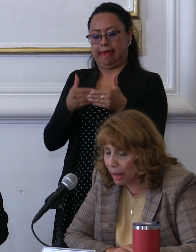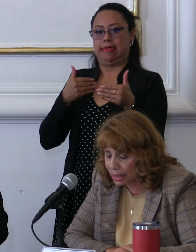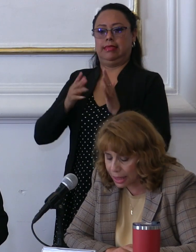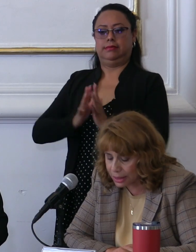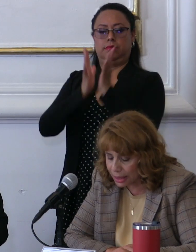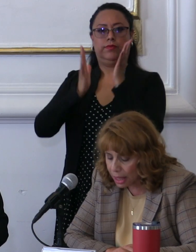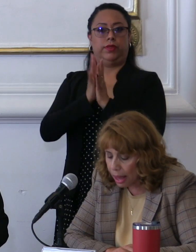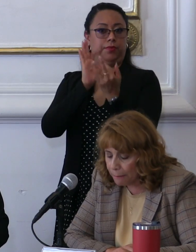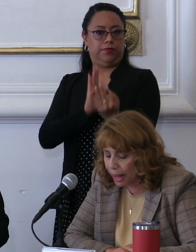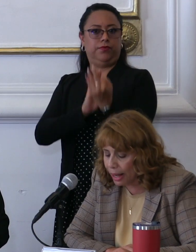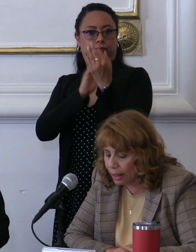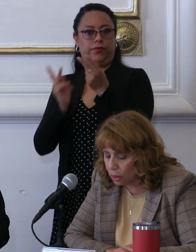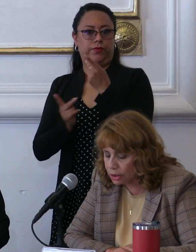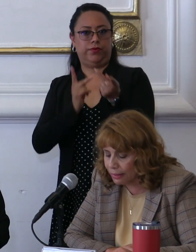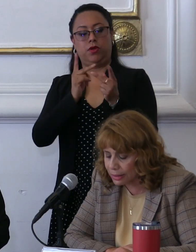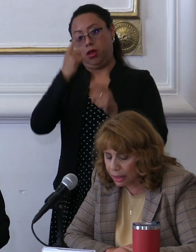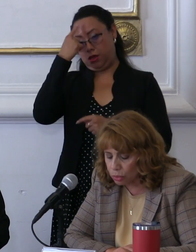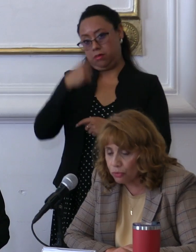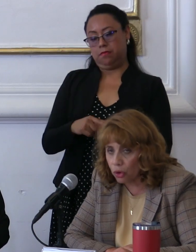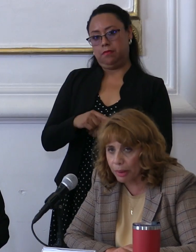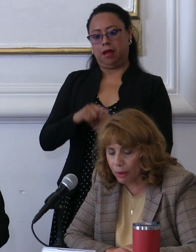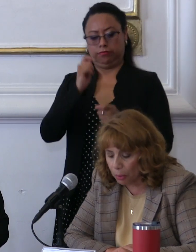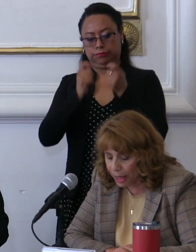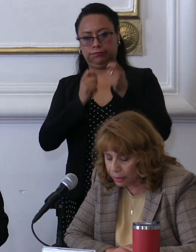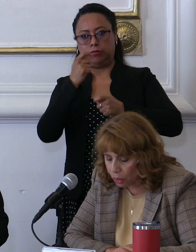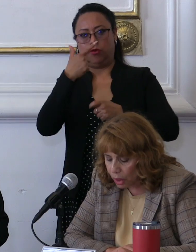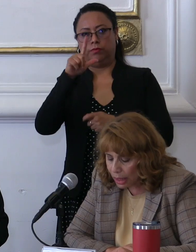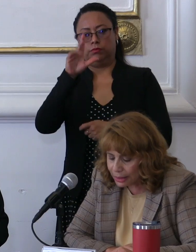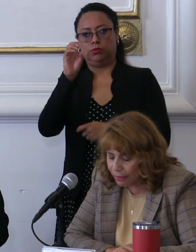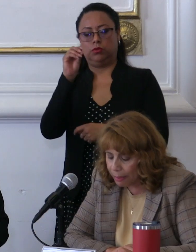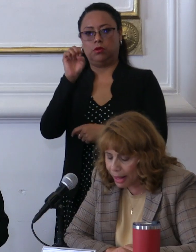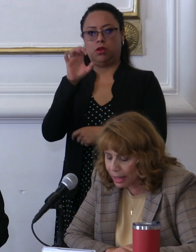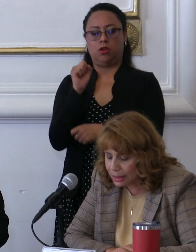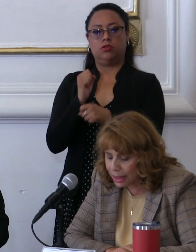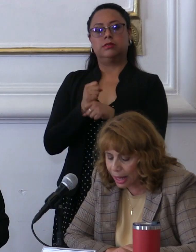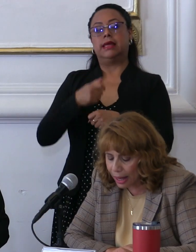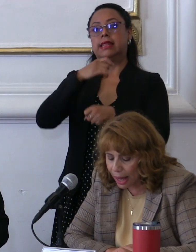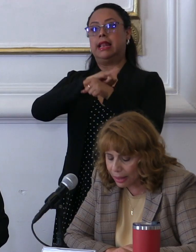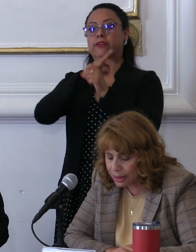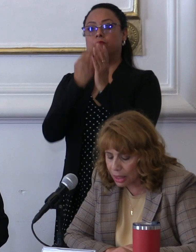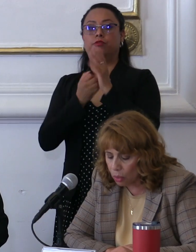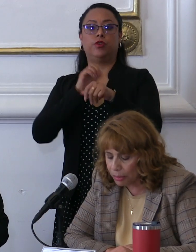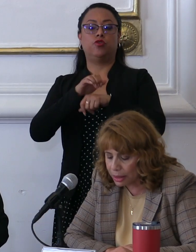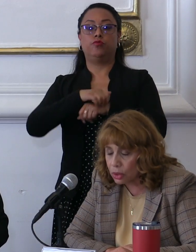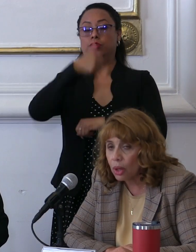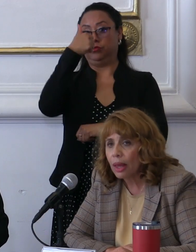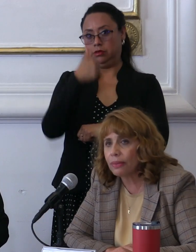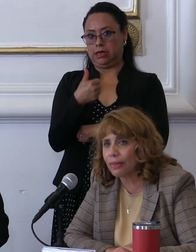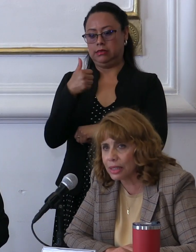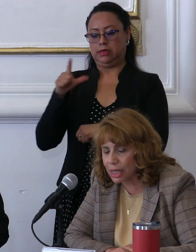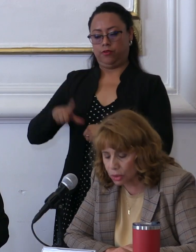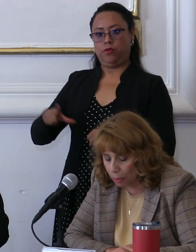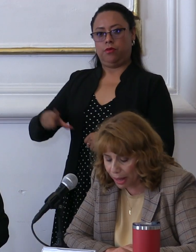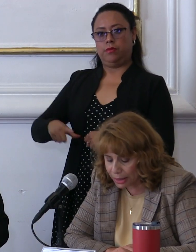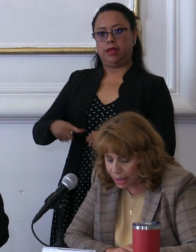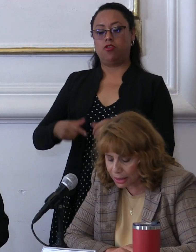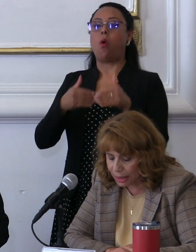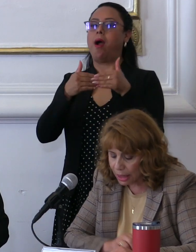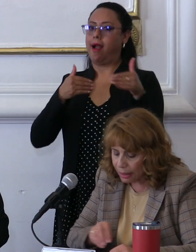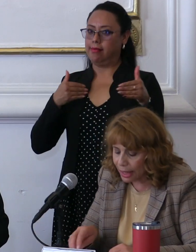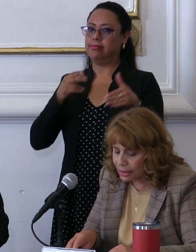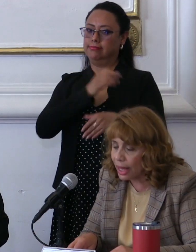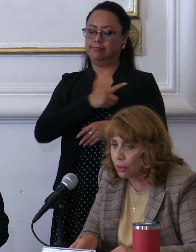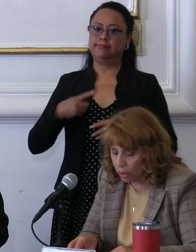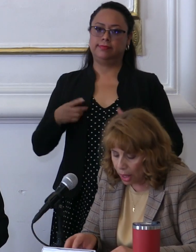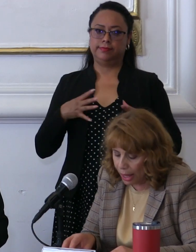las comparecencias para la glosa del sexto informe de gobierno, se deberán instalar antes del comienzo de dichas